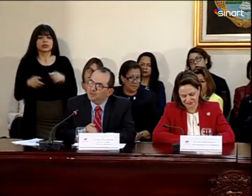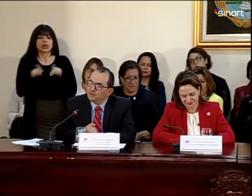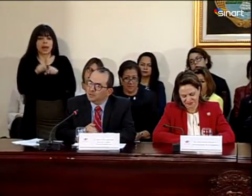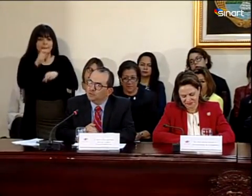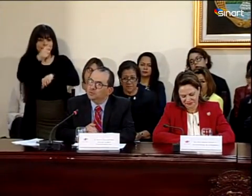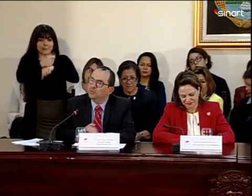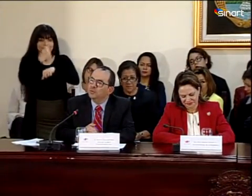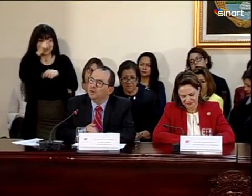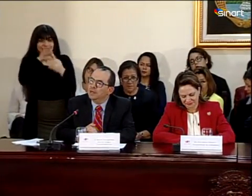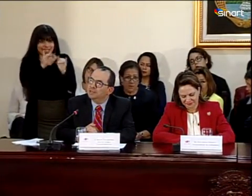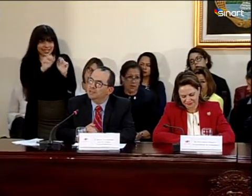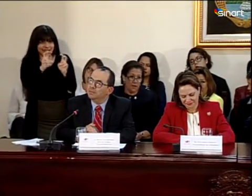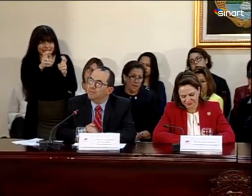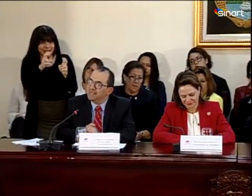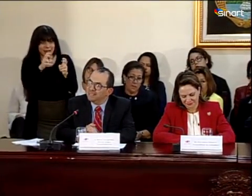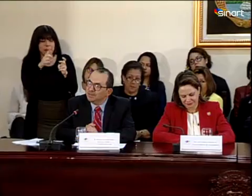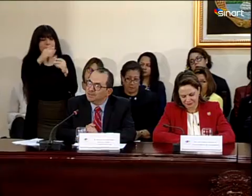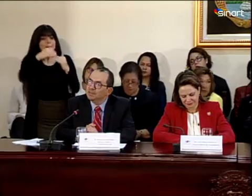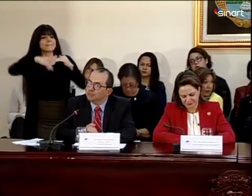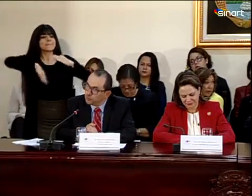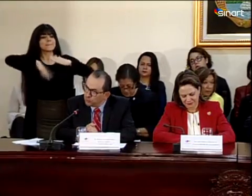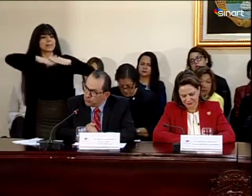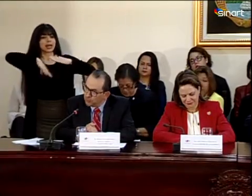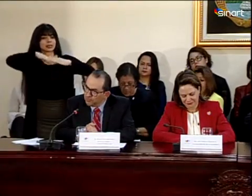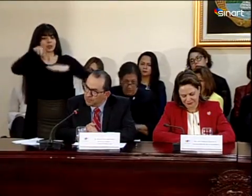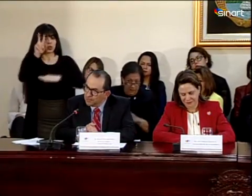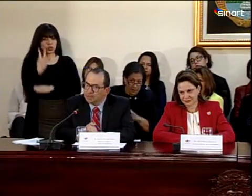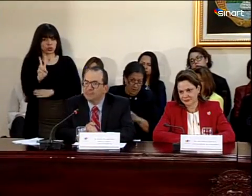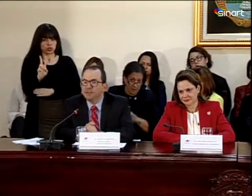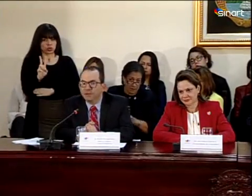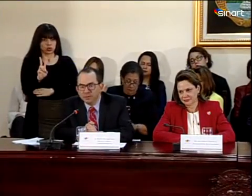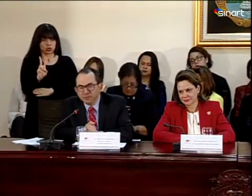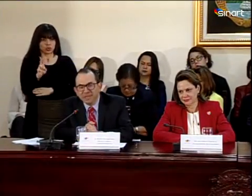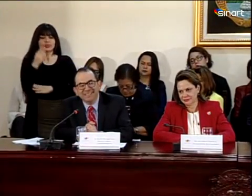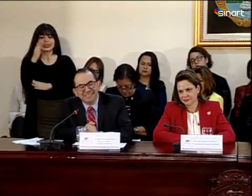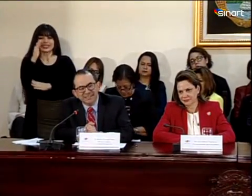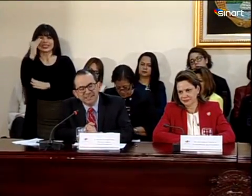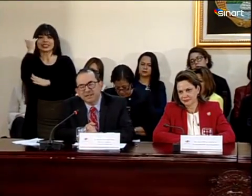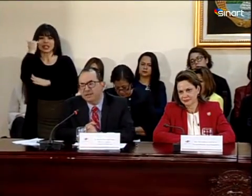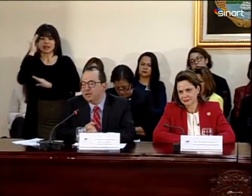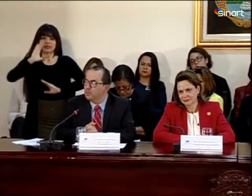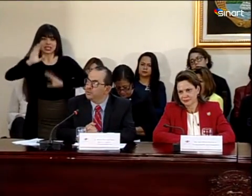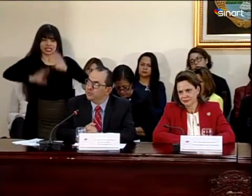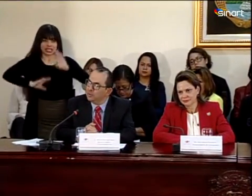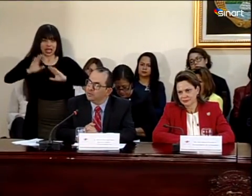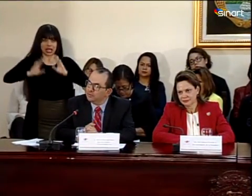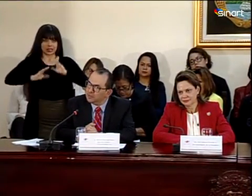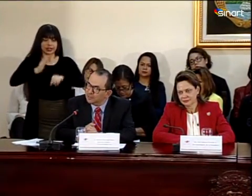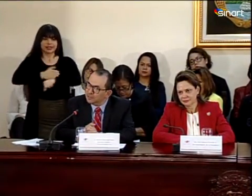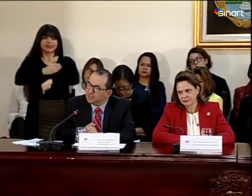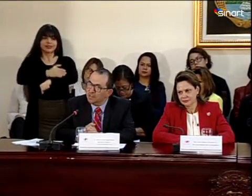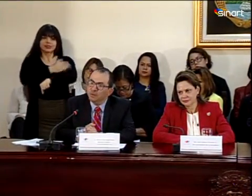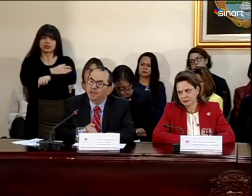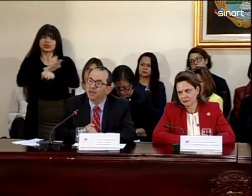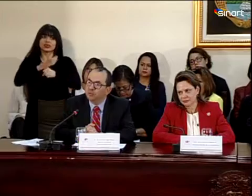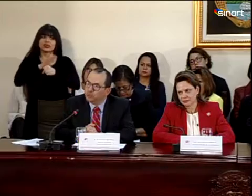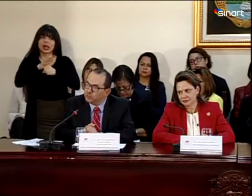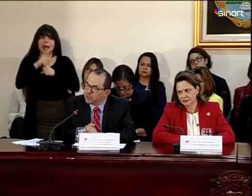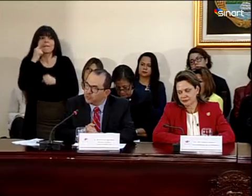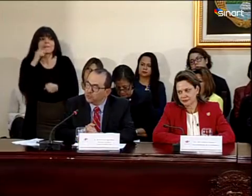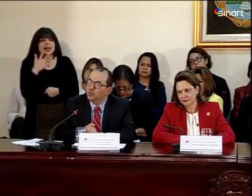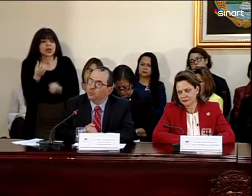Para esos efectos, una cantidad máxima de 2. Sabemos que la ciencia ha evolucionado lo suficiente para que